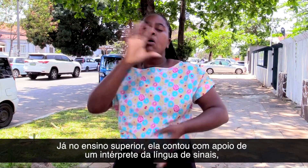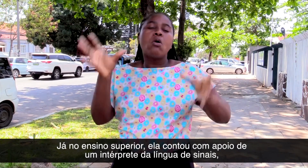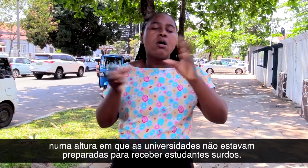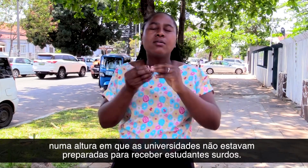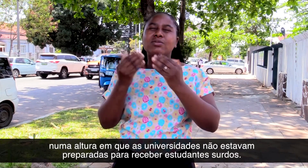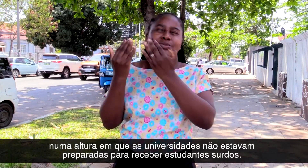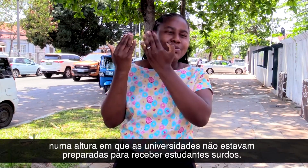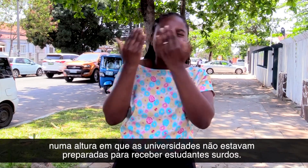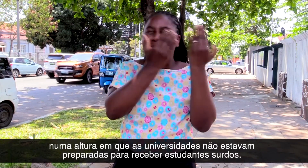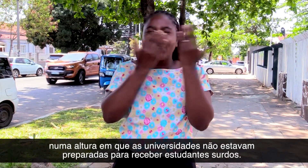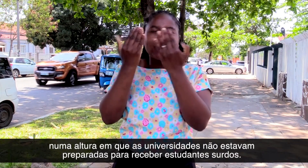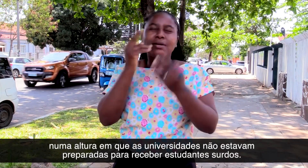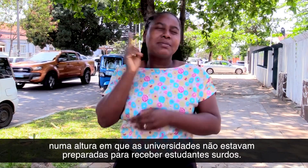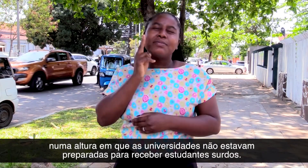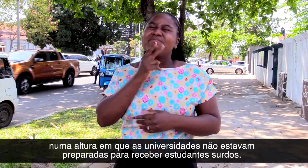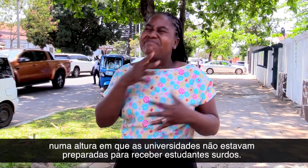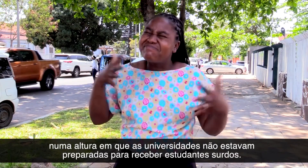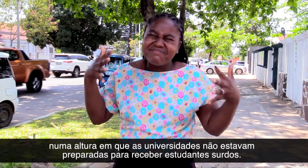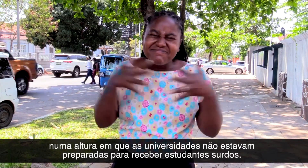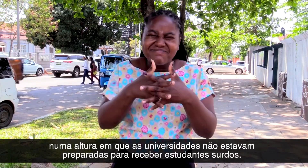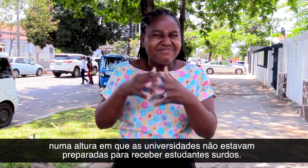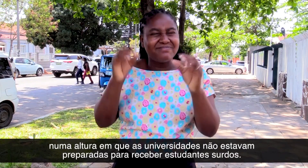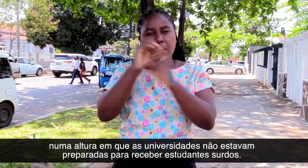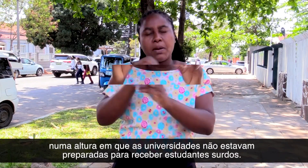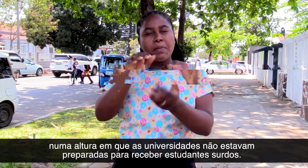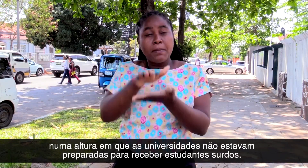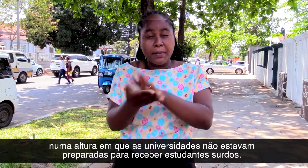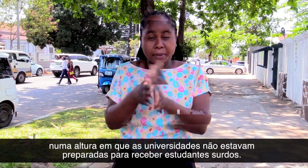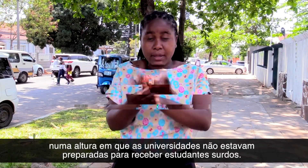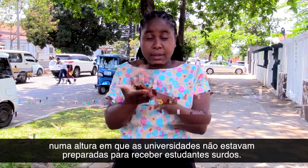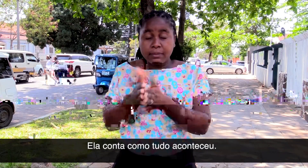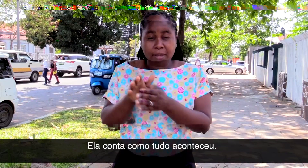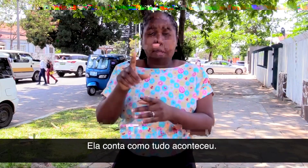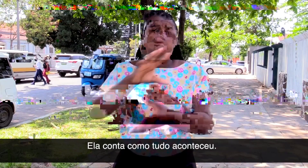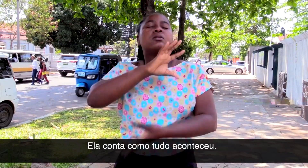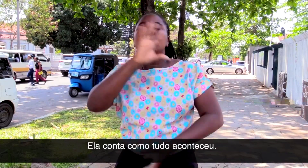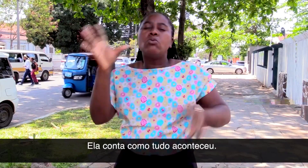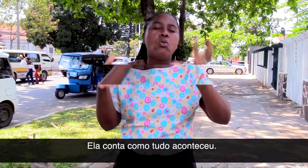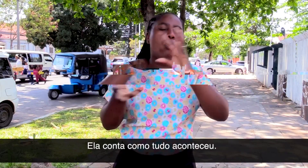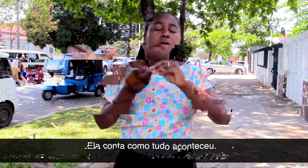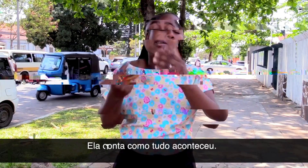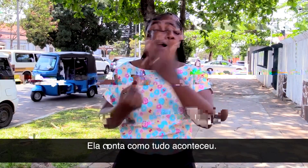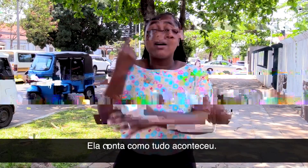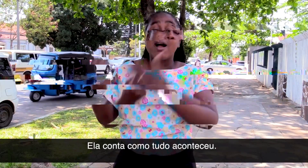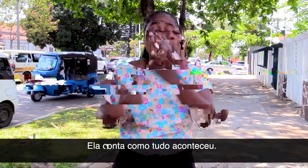numa altura em que as universidades não estavam preparadas para receber estudantes surdos. Ela conta como tudo